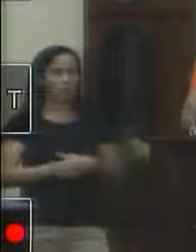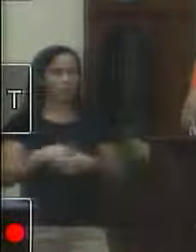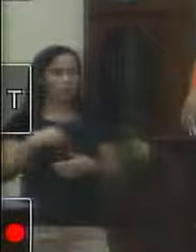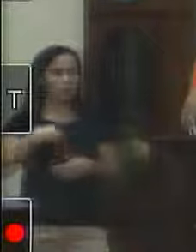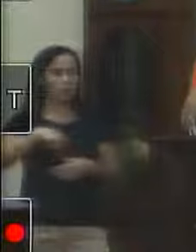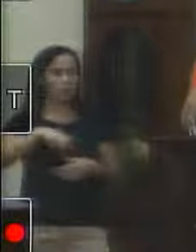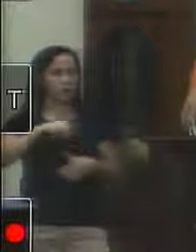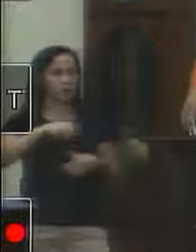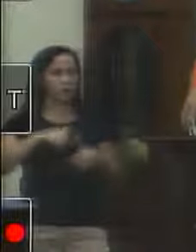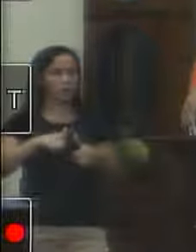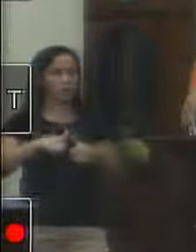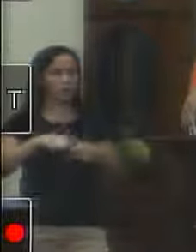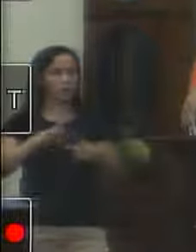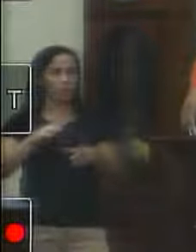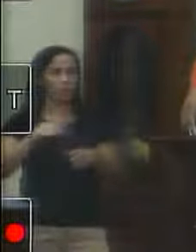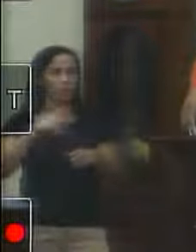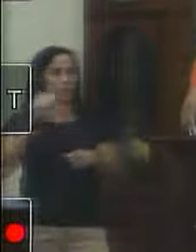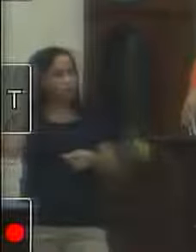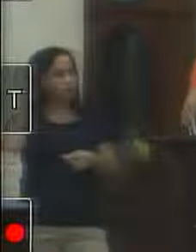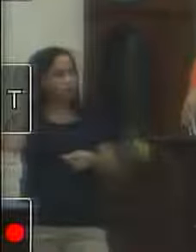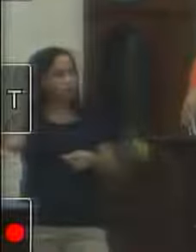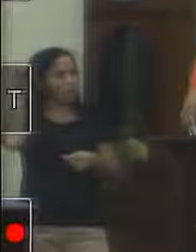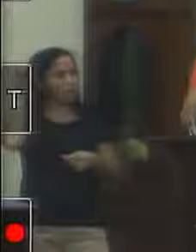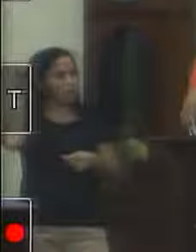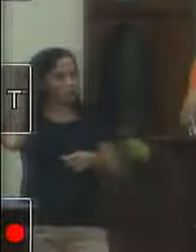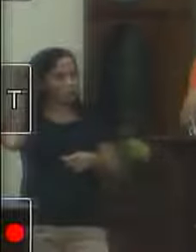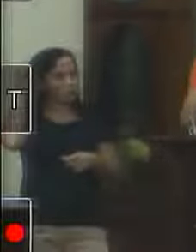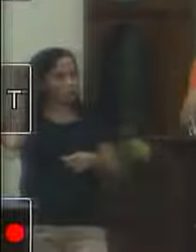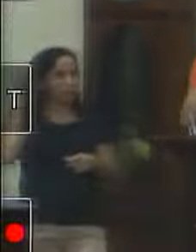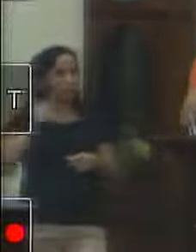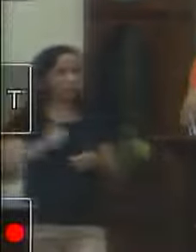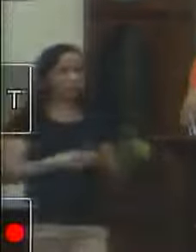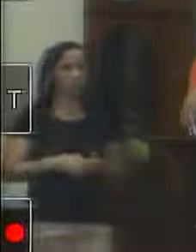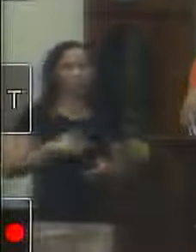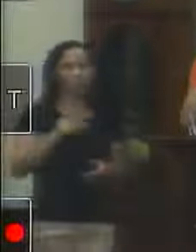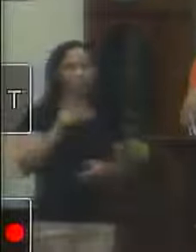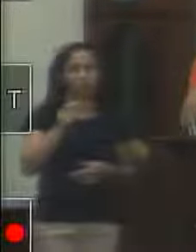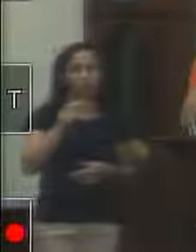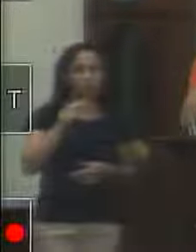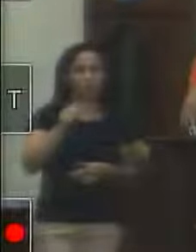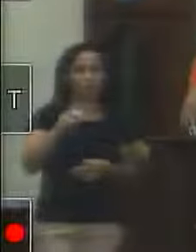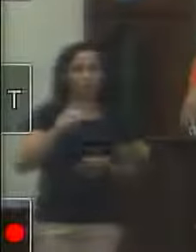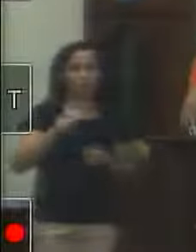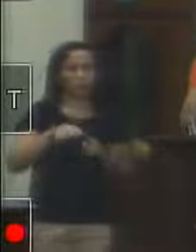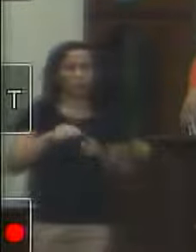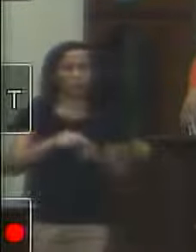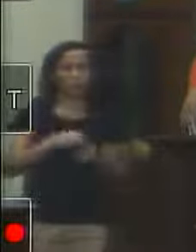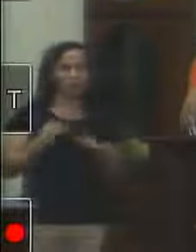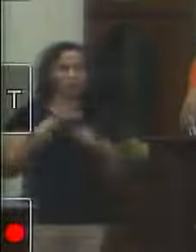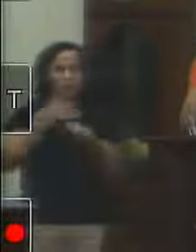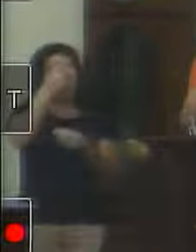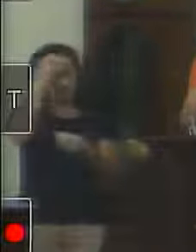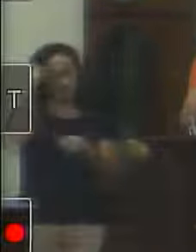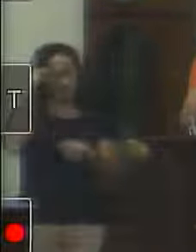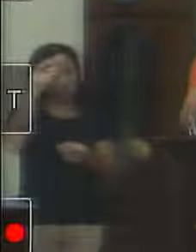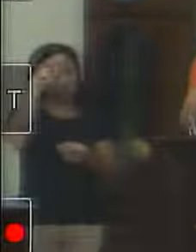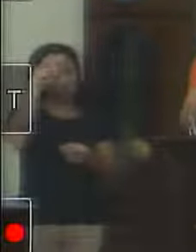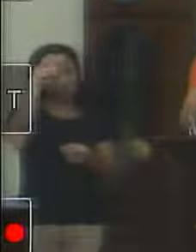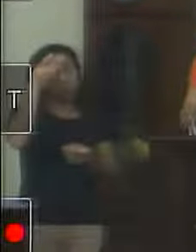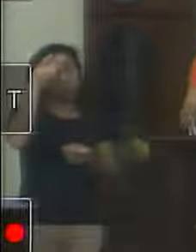quando fui deixar meu filho lá para o carnaval, Parapeúna. Parapeúna, obrigada, várias